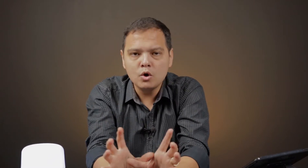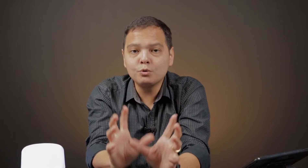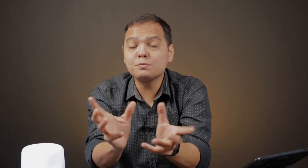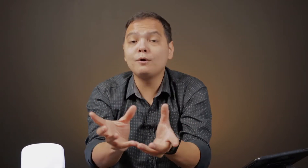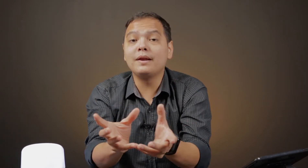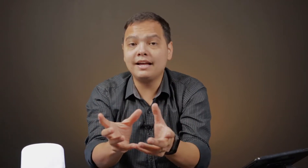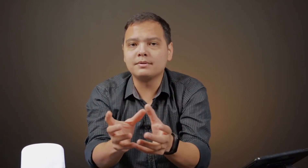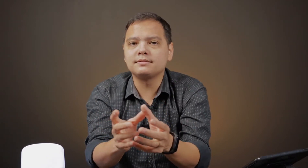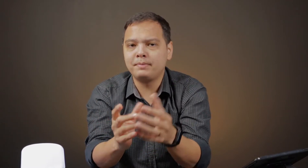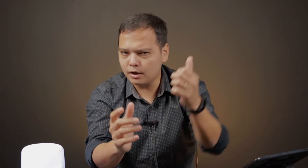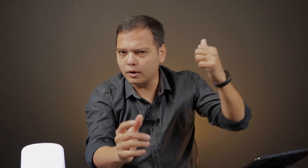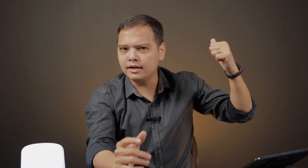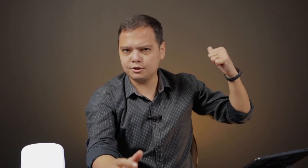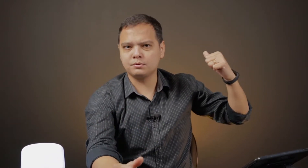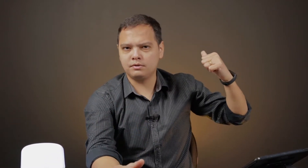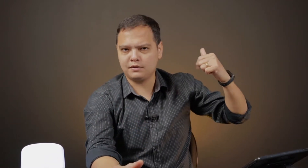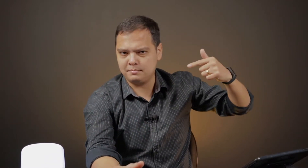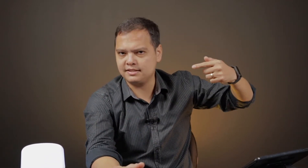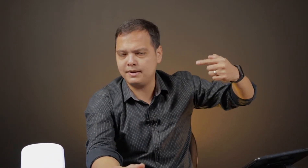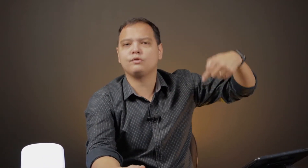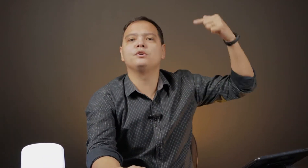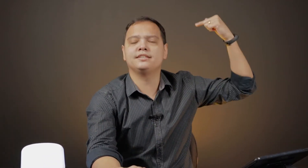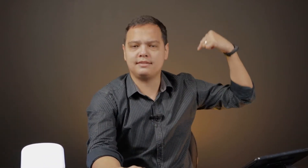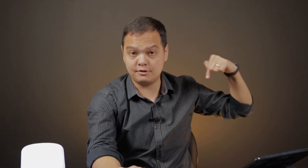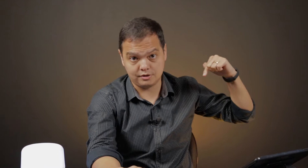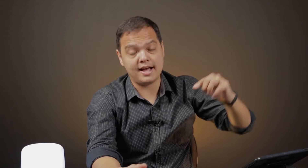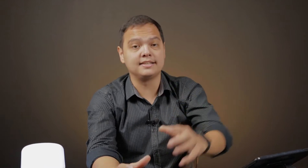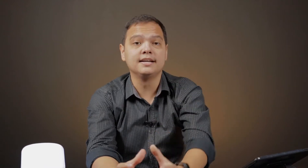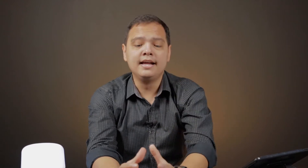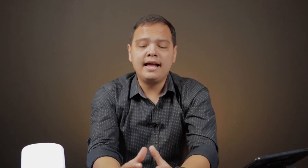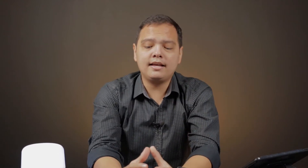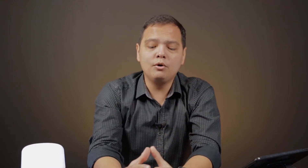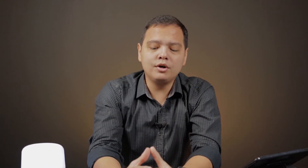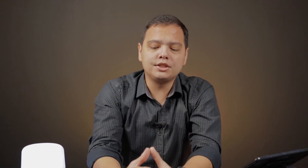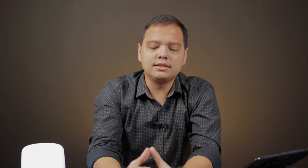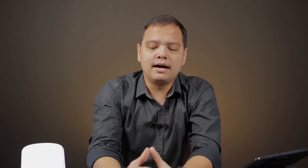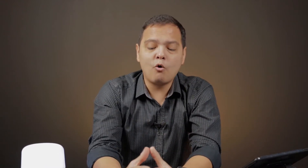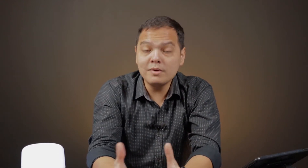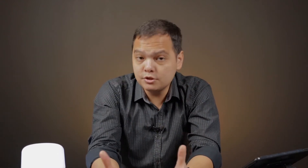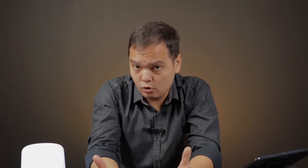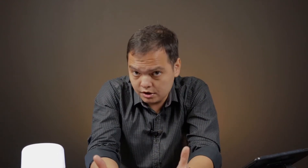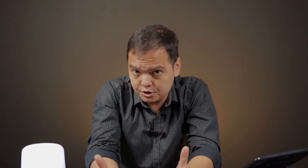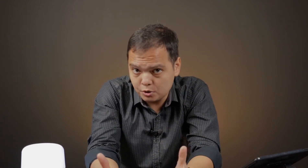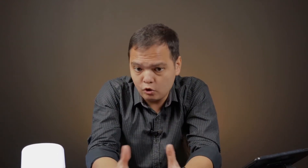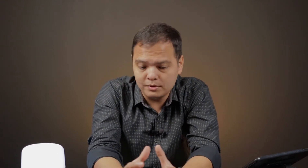dos problemas, pegando o gancho que nós falamos das metodologias tradicionais, é que hoje algumas escolas de idiomas,